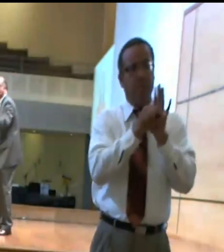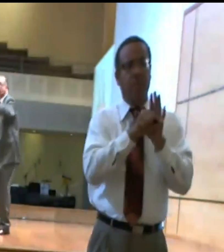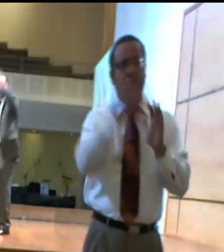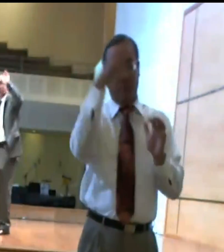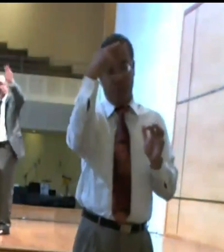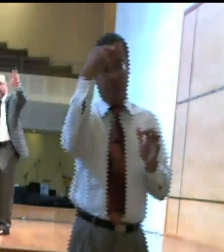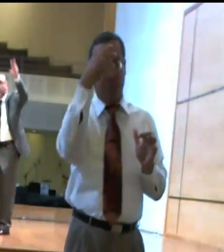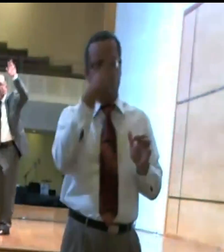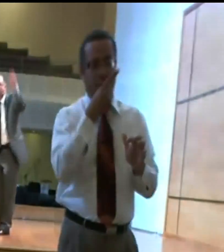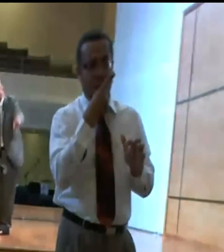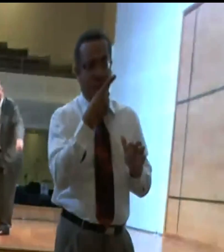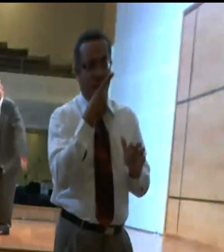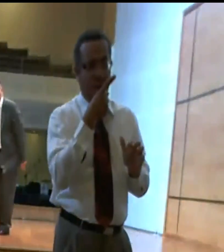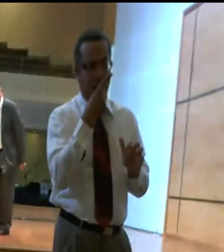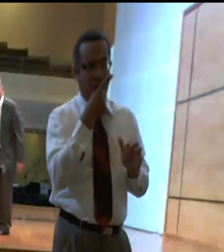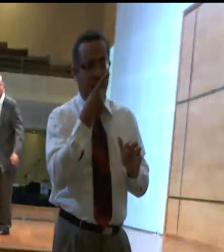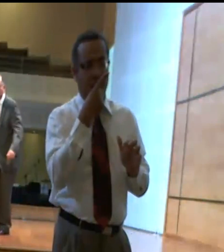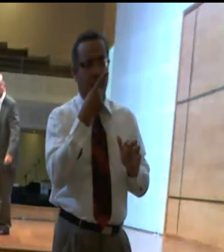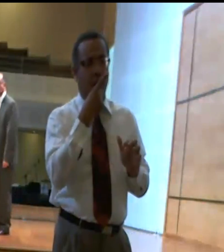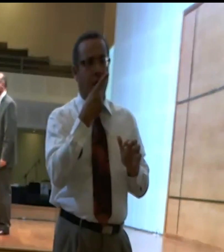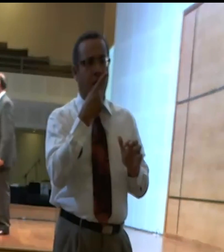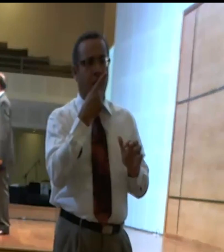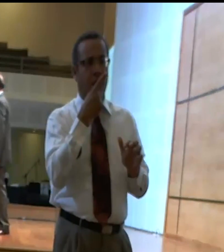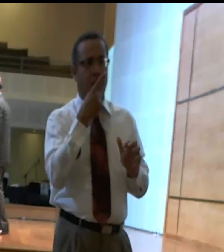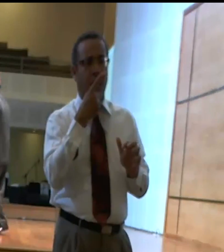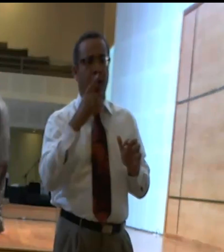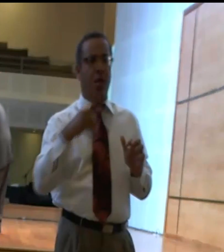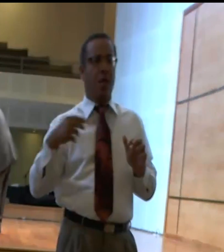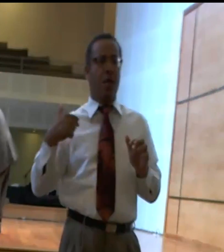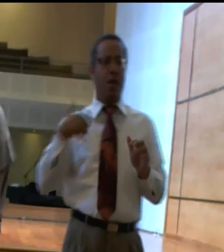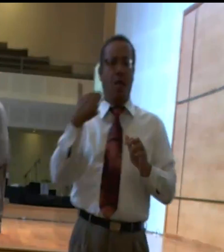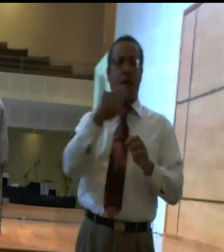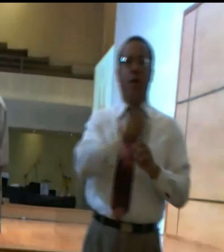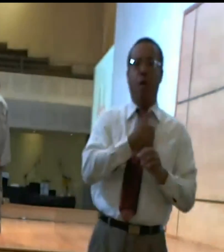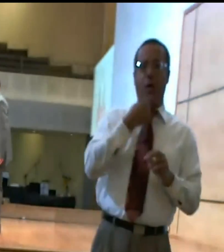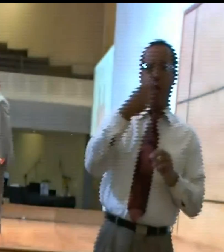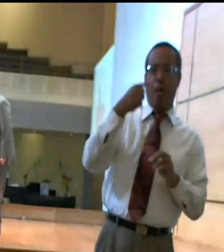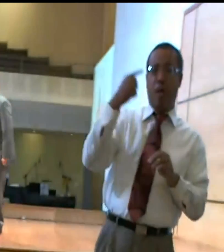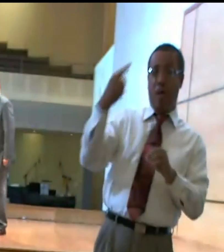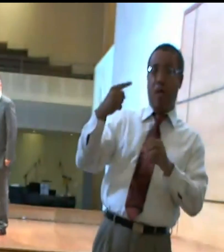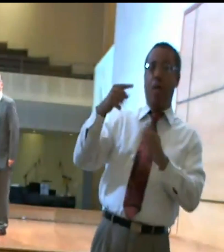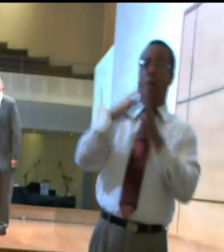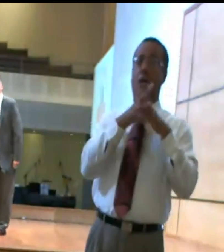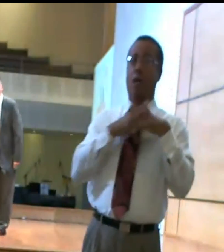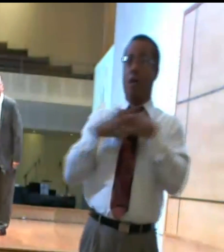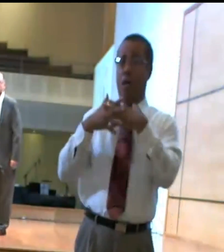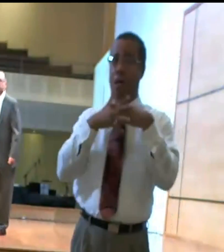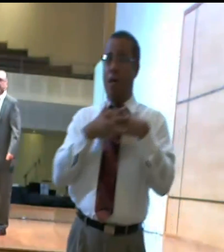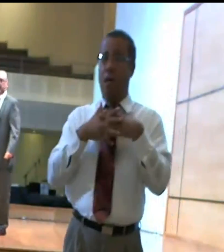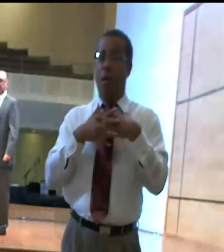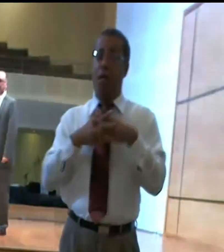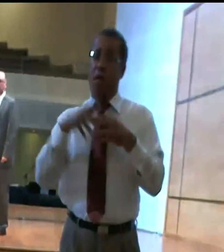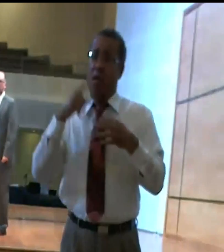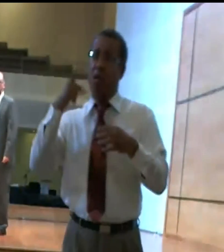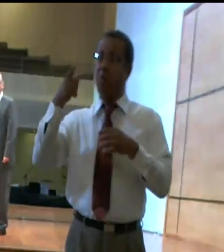República Dominicana, como está a punto de prohibirse en los Estados Unidos, que nosotros digamos que la homosexualidad es un pecado?